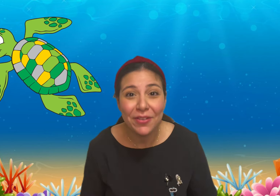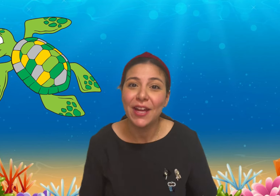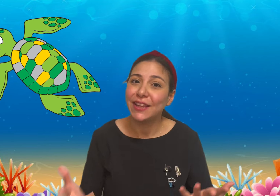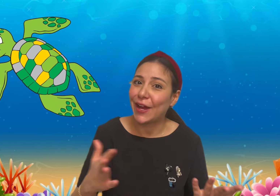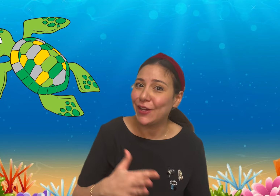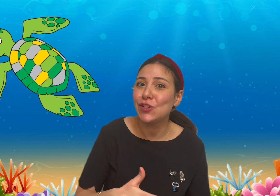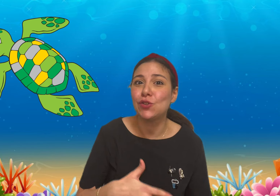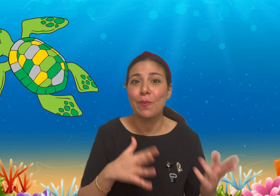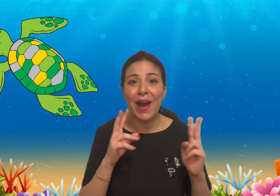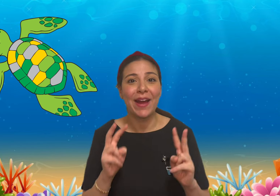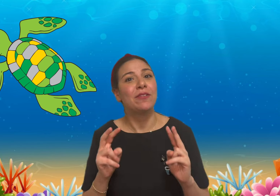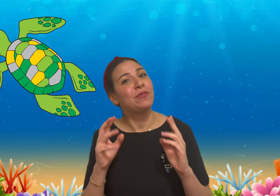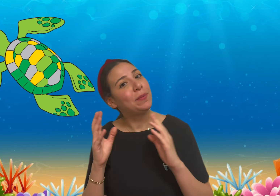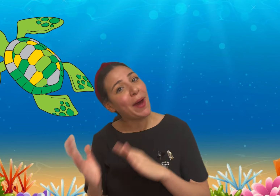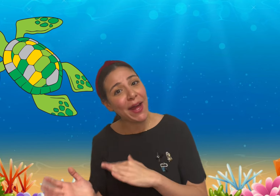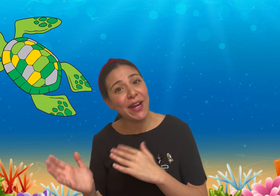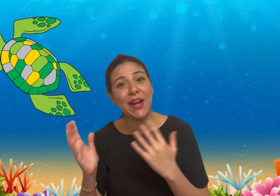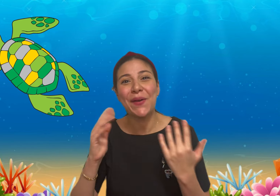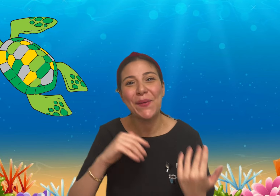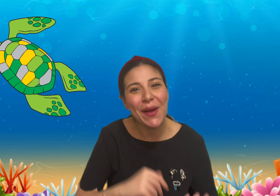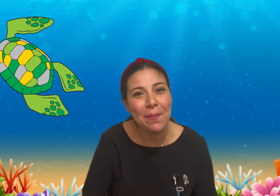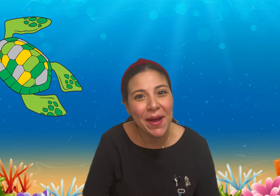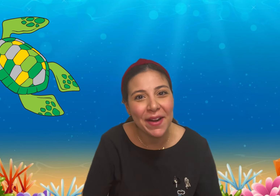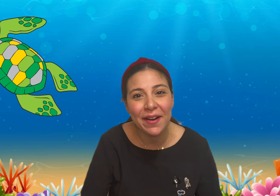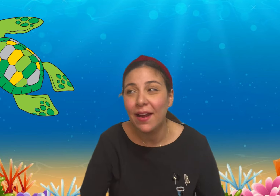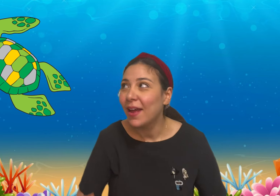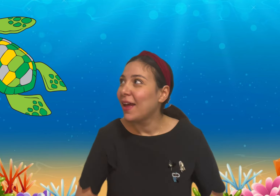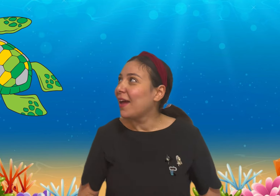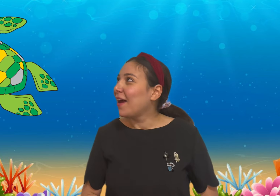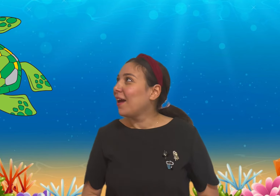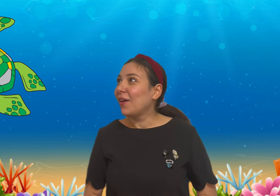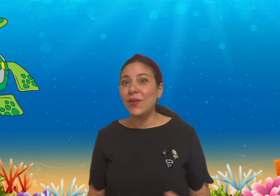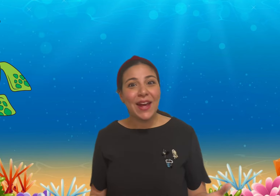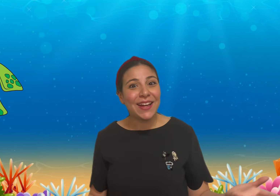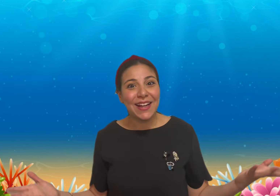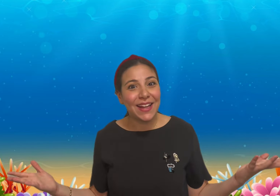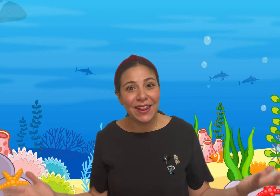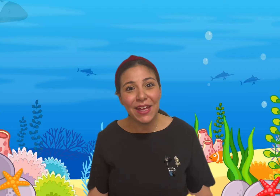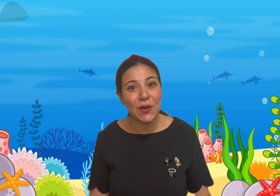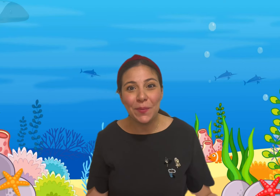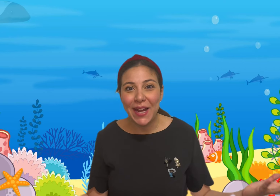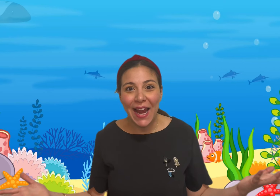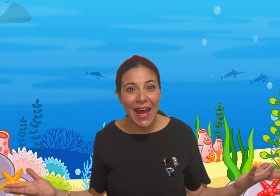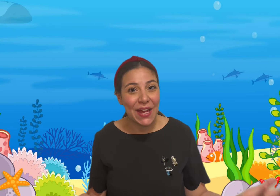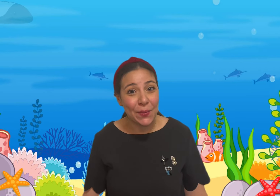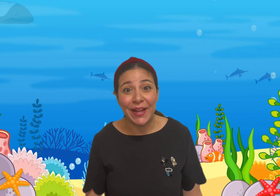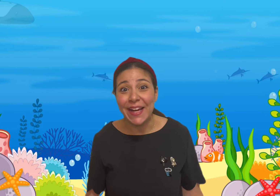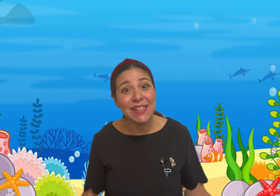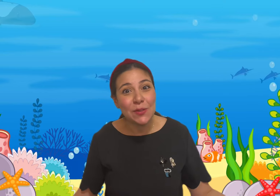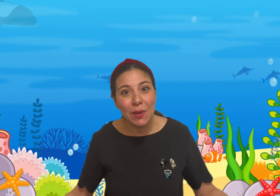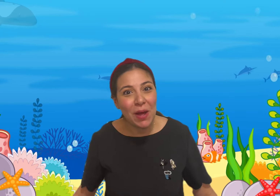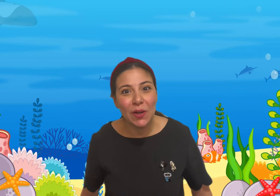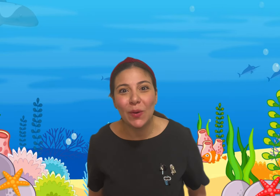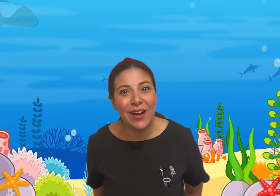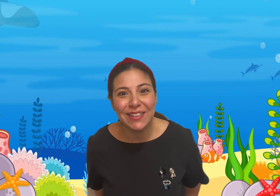تعيش معاً في البحر والبر هناك الكثير من الحيوانات والمخلوقات